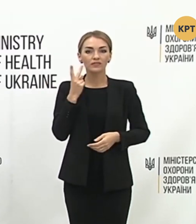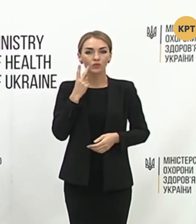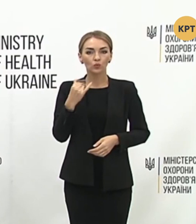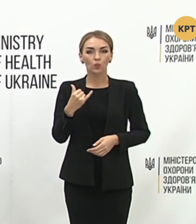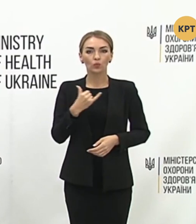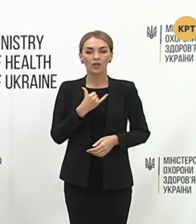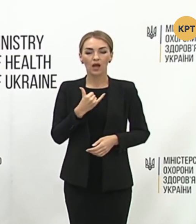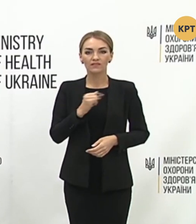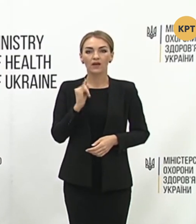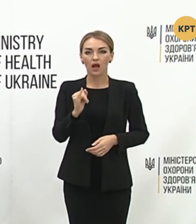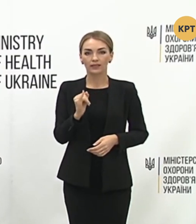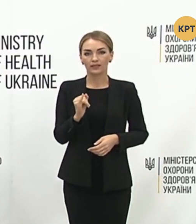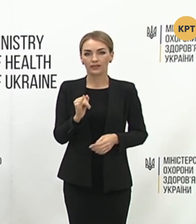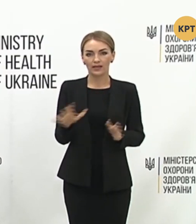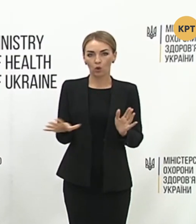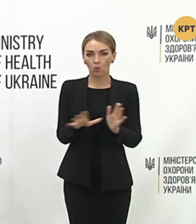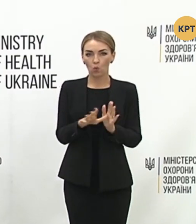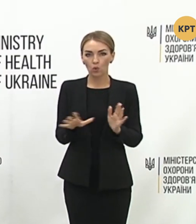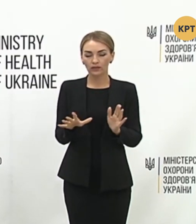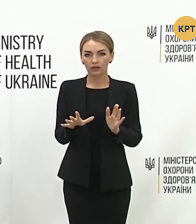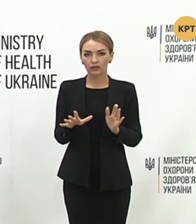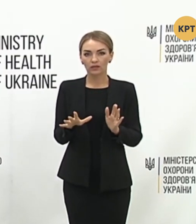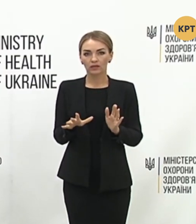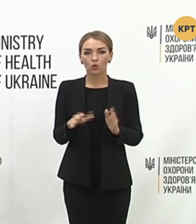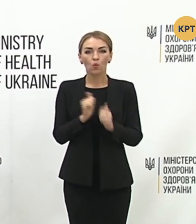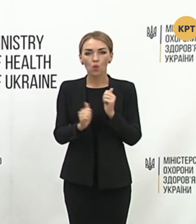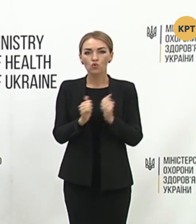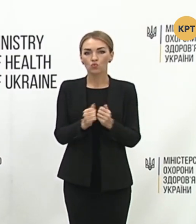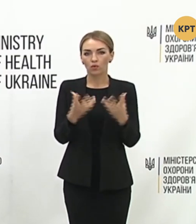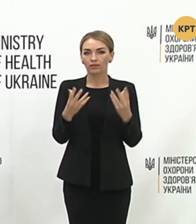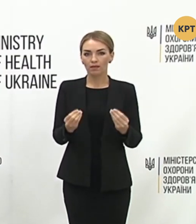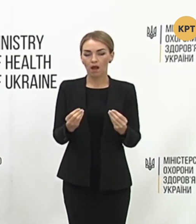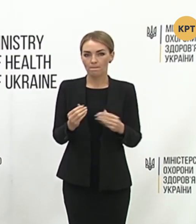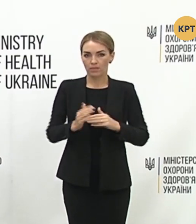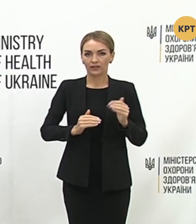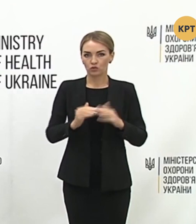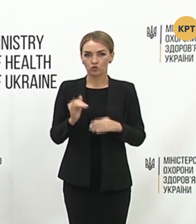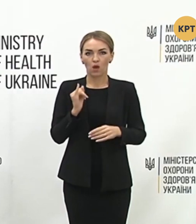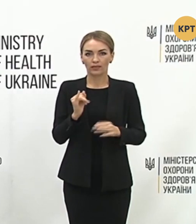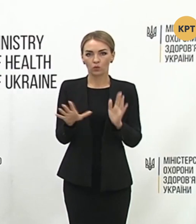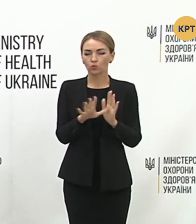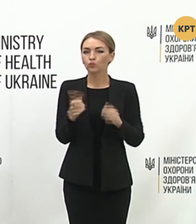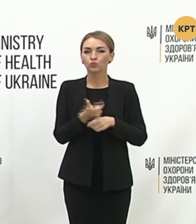нас в антирейтингі, в антирекордах, встановлює кожного дня практично антирекордів.